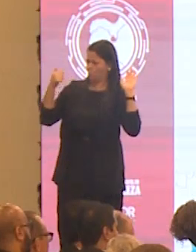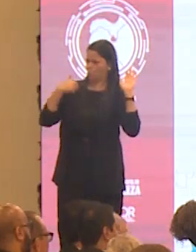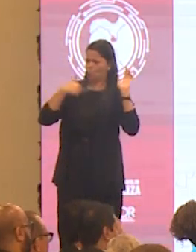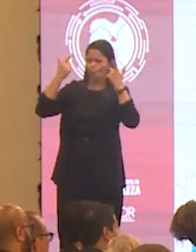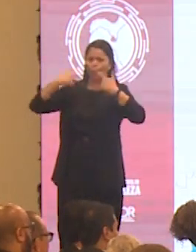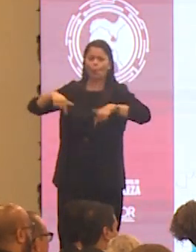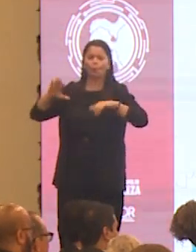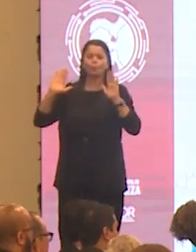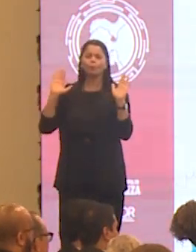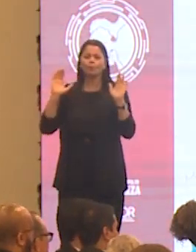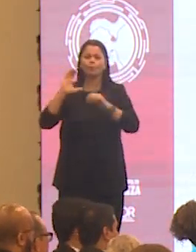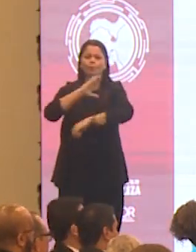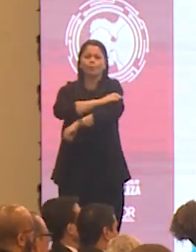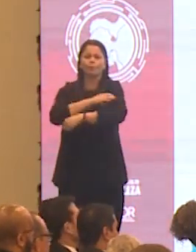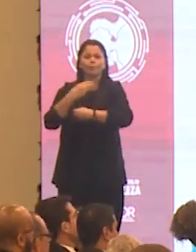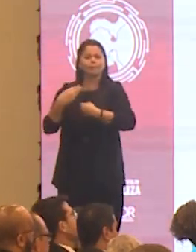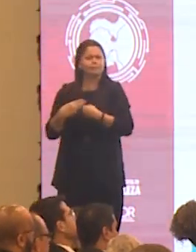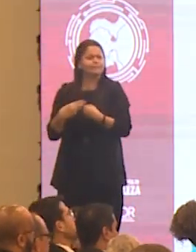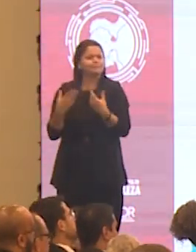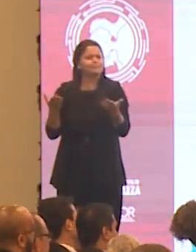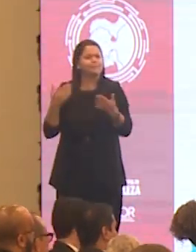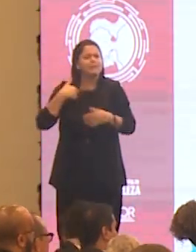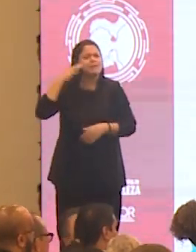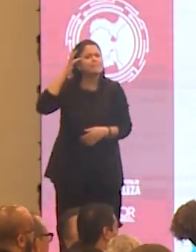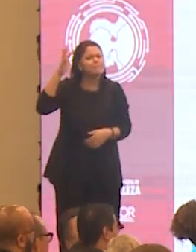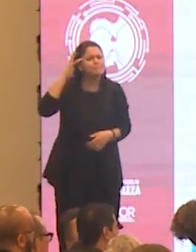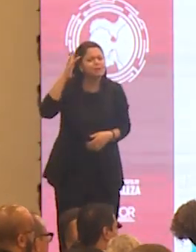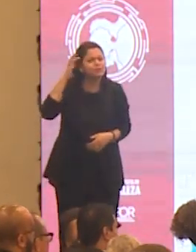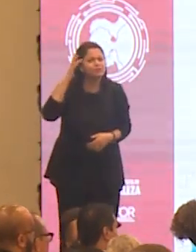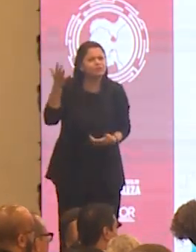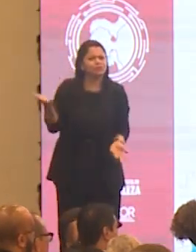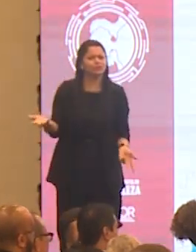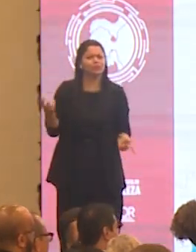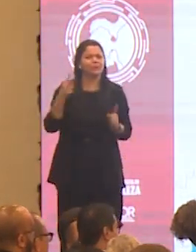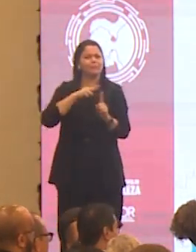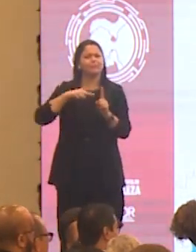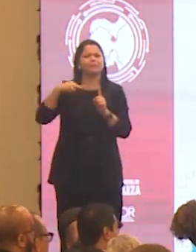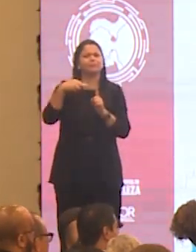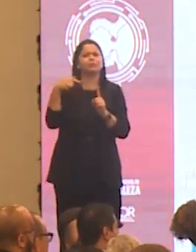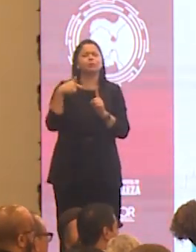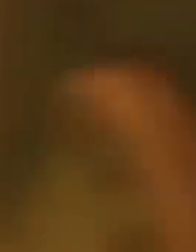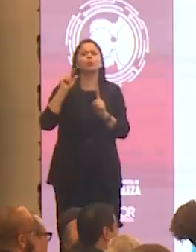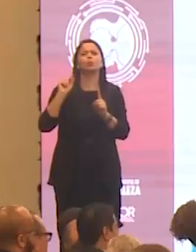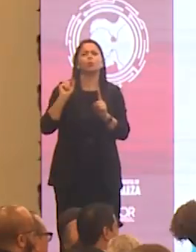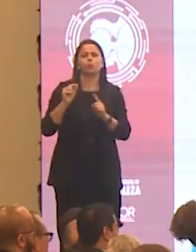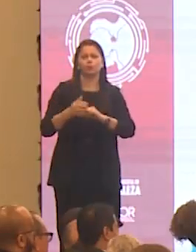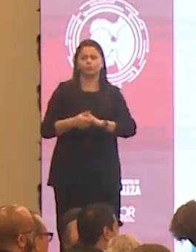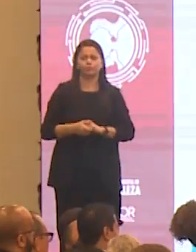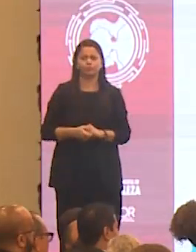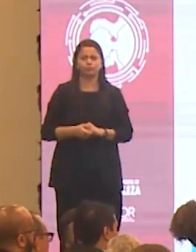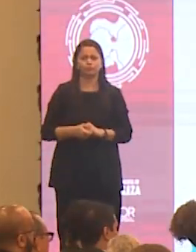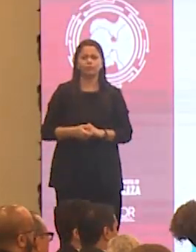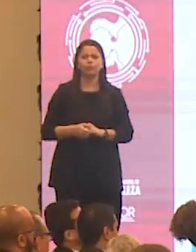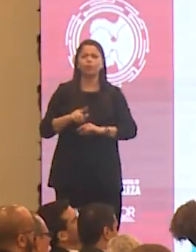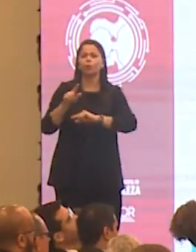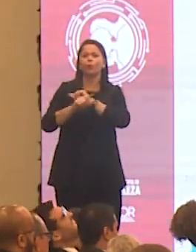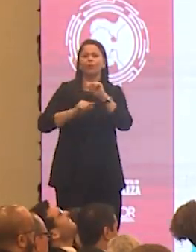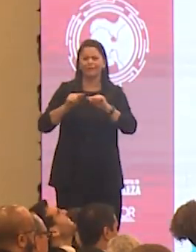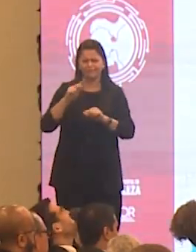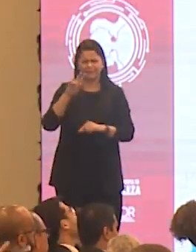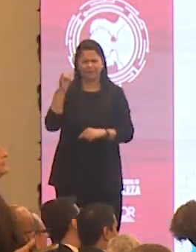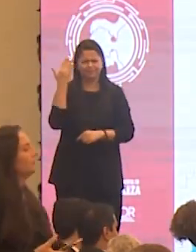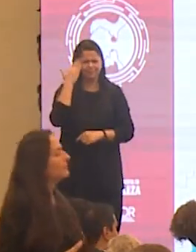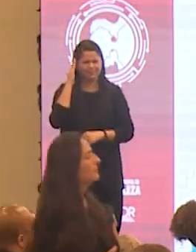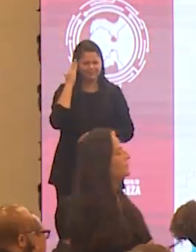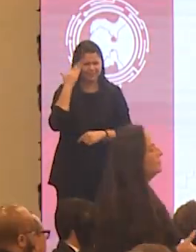Imaginem do ponto de vista daquele que nos mantém a todos como agentes públicos. Ele ia entender